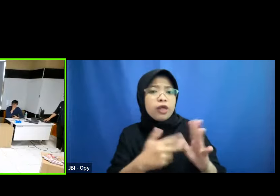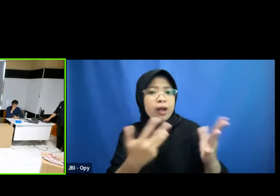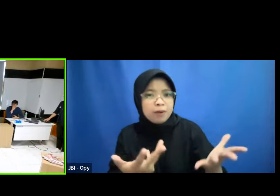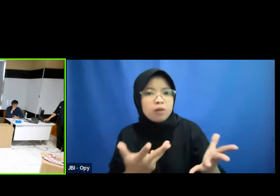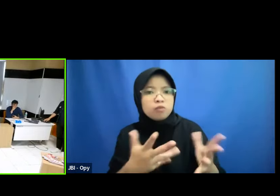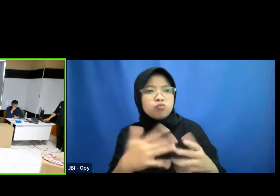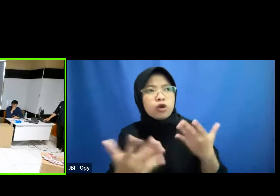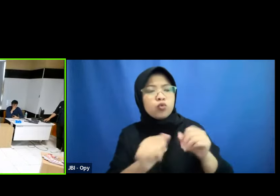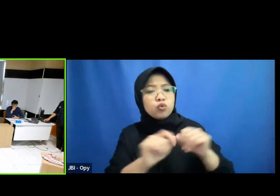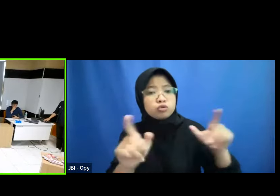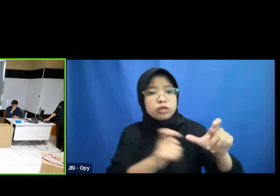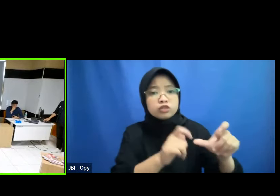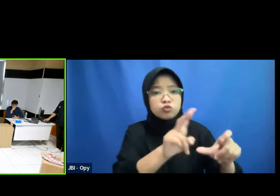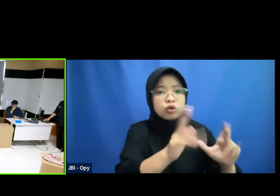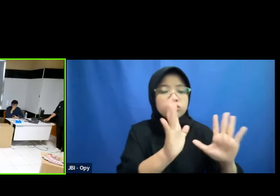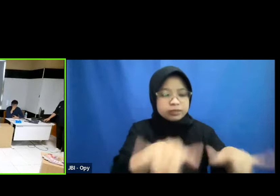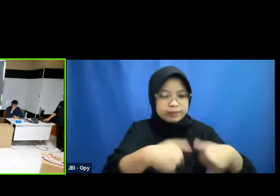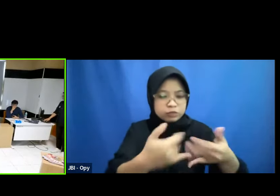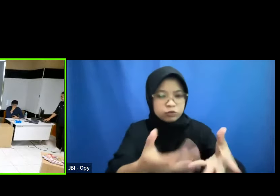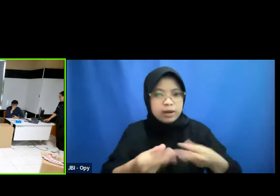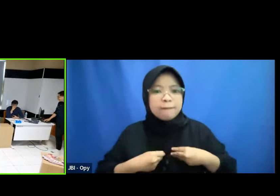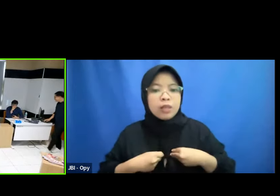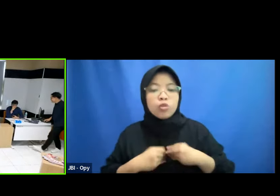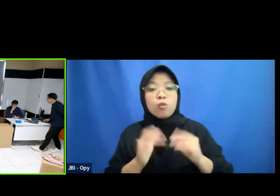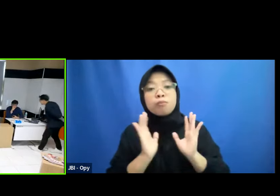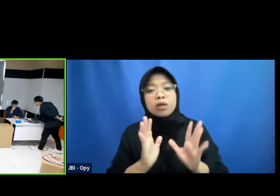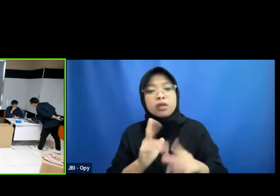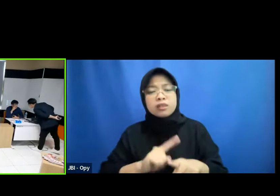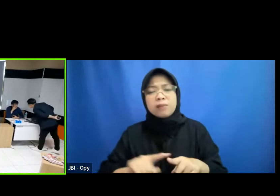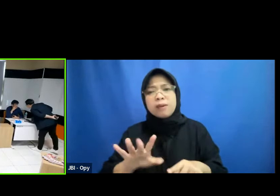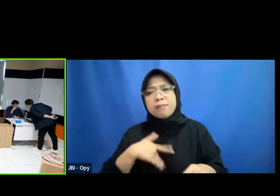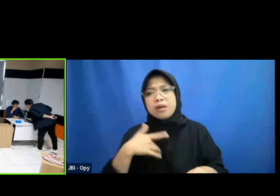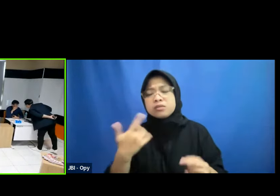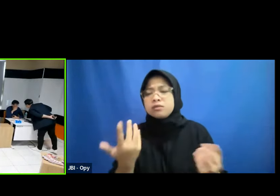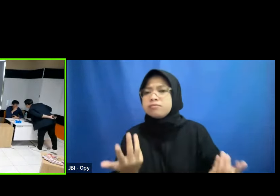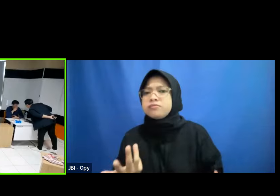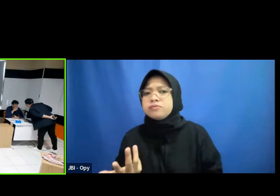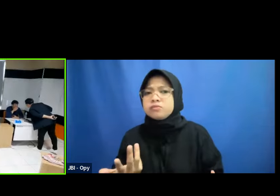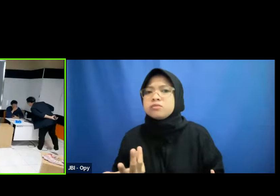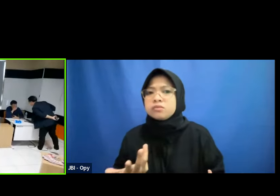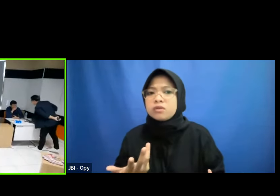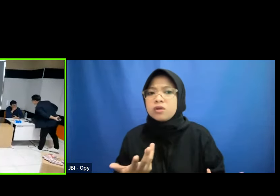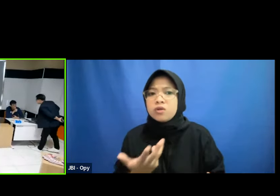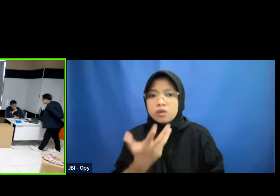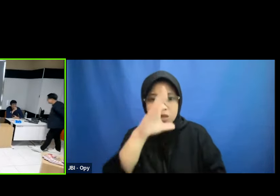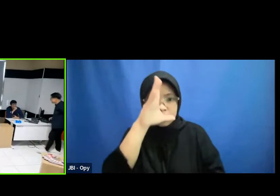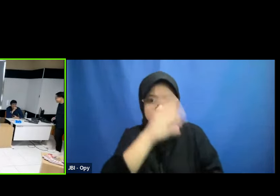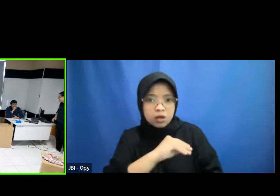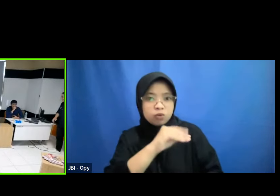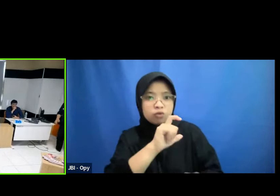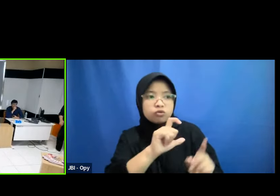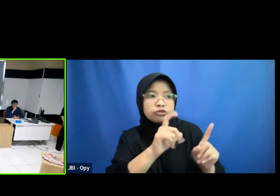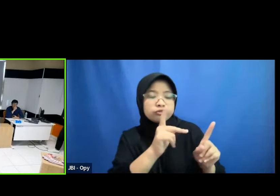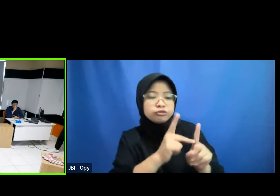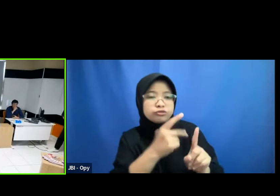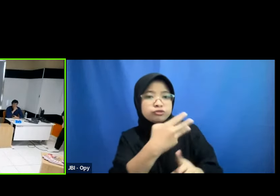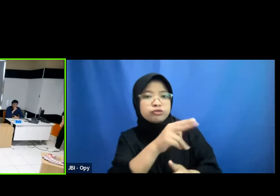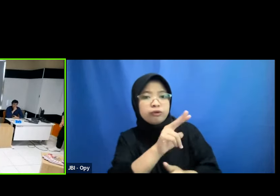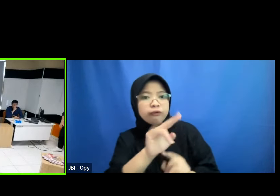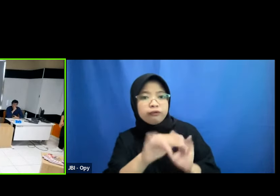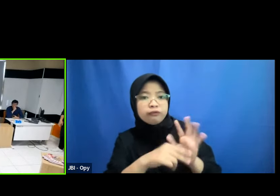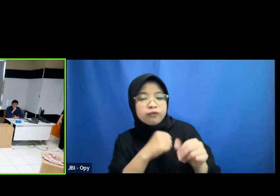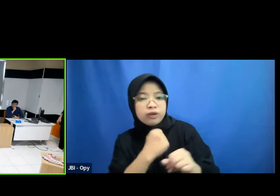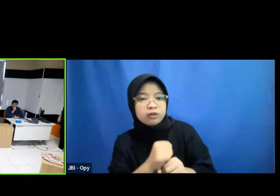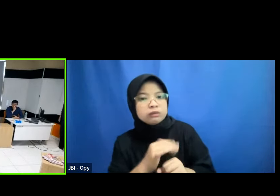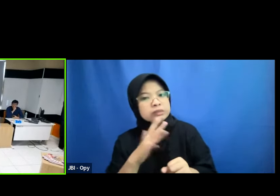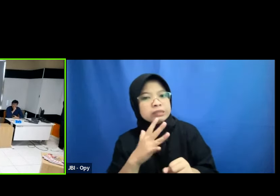S2 dan dapat beasiswa kan banyak gitu ya tapi aku merasa kalau aku tahu dia alumnievenening itu biasanya orangnya